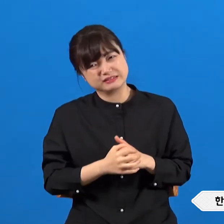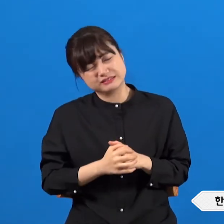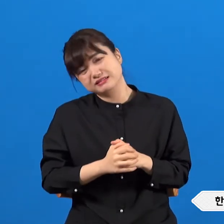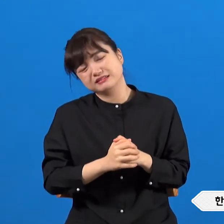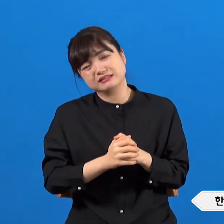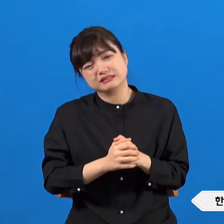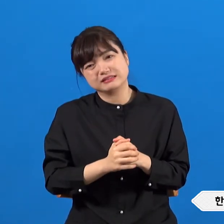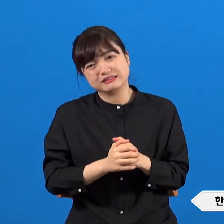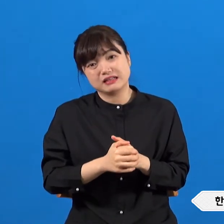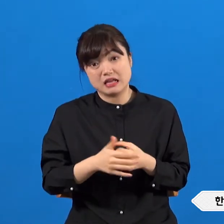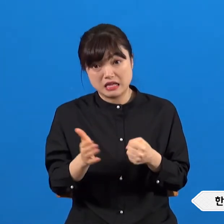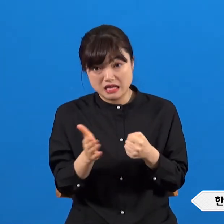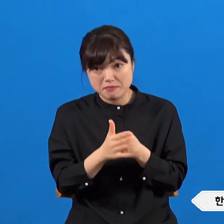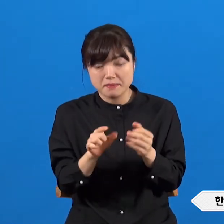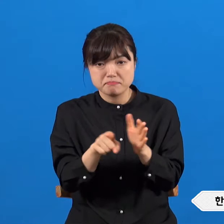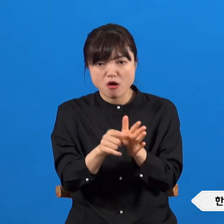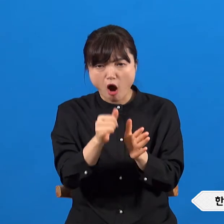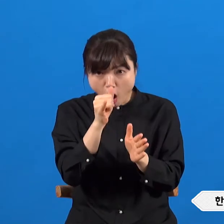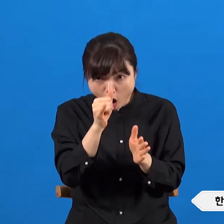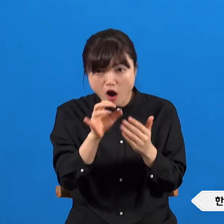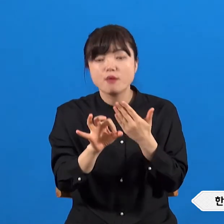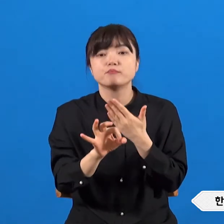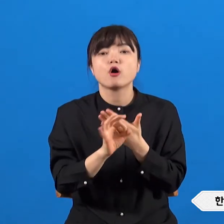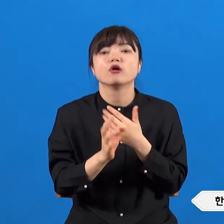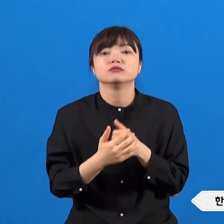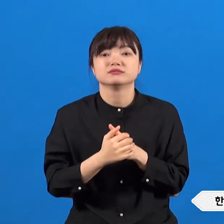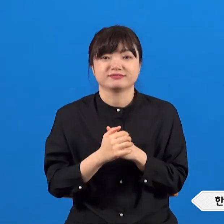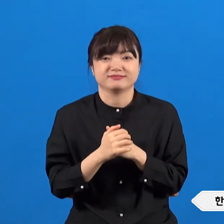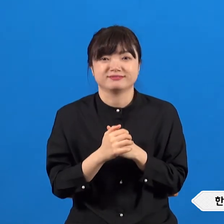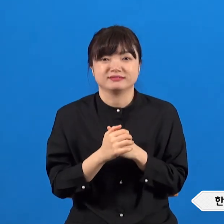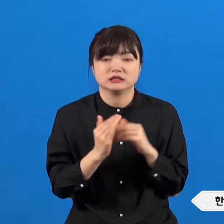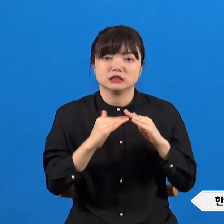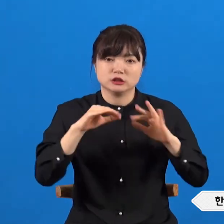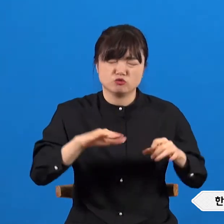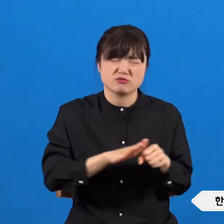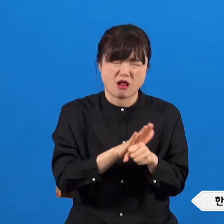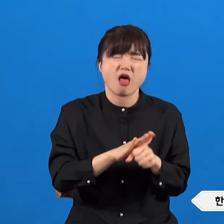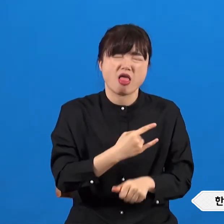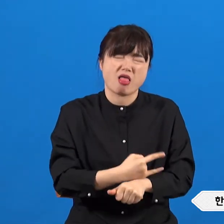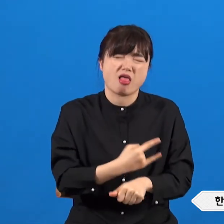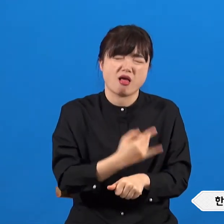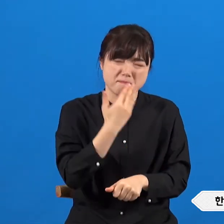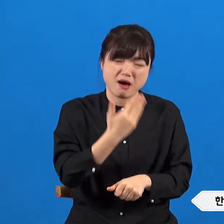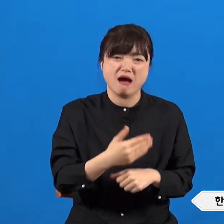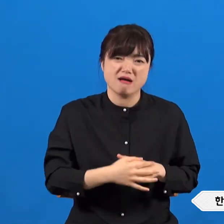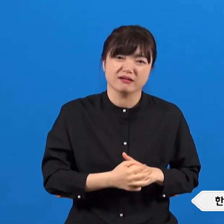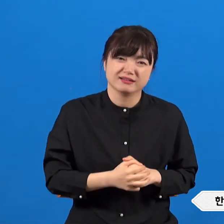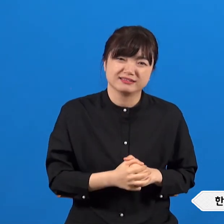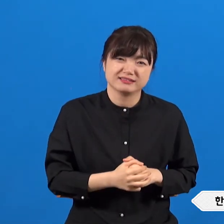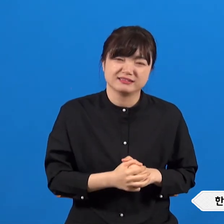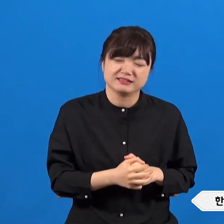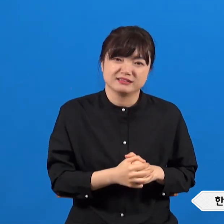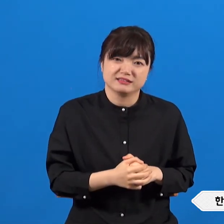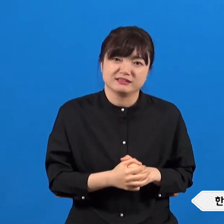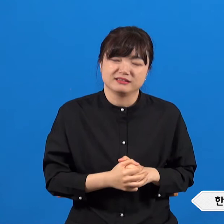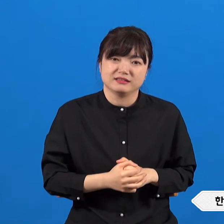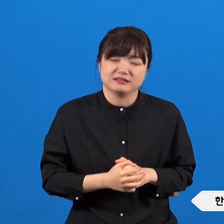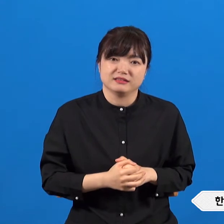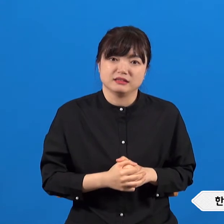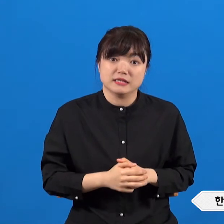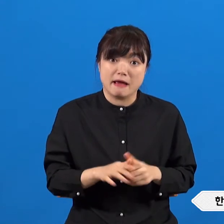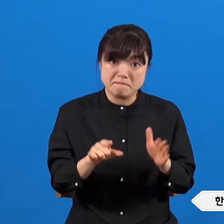그러니까 믿음이 있는 사람은 이웃 사랑을 하지 않을 수가 없습니다.